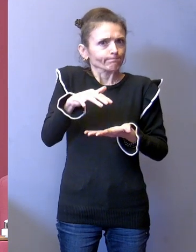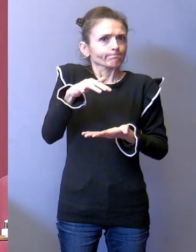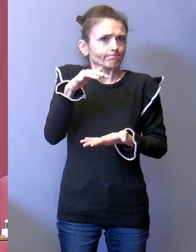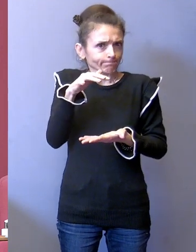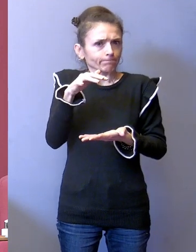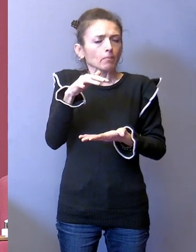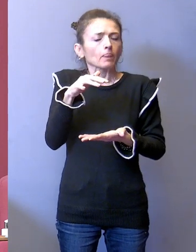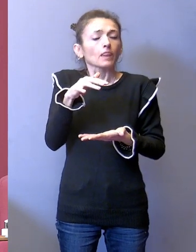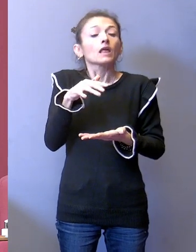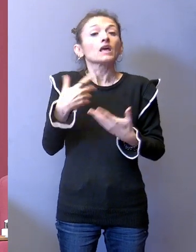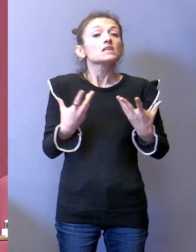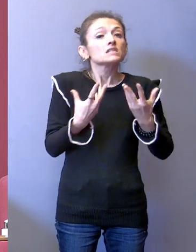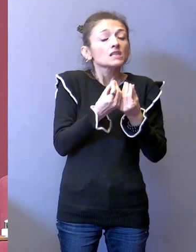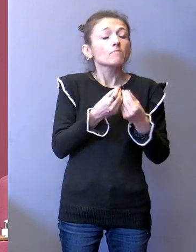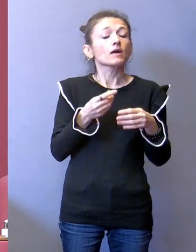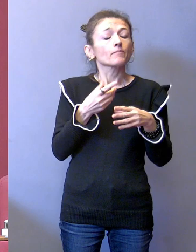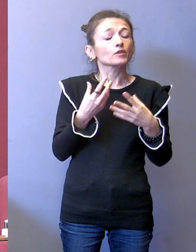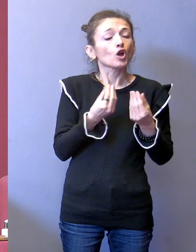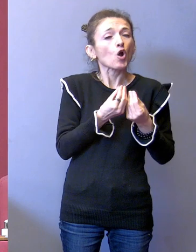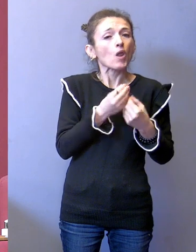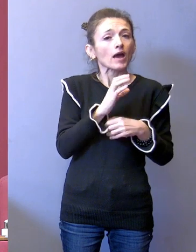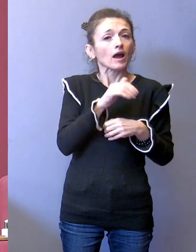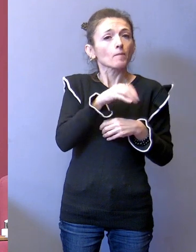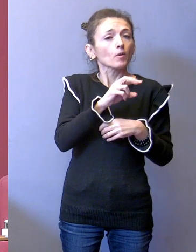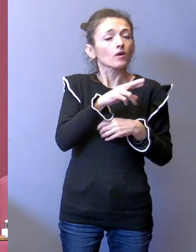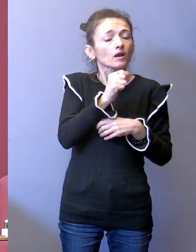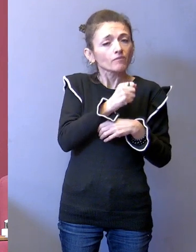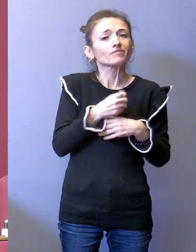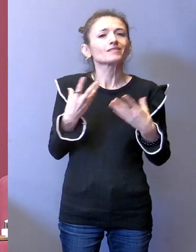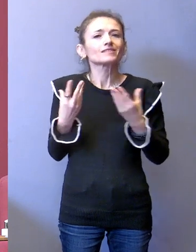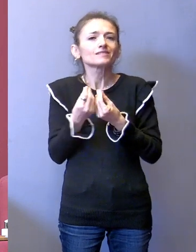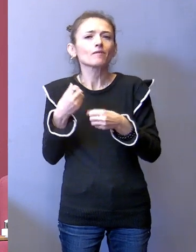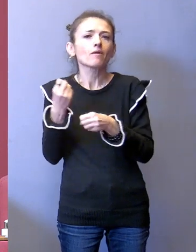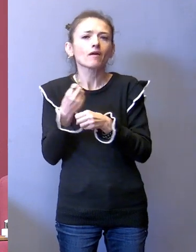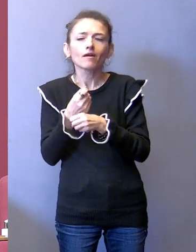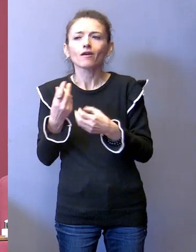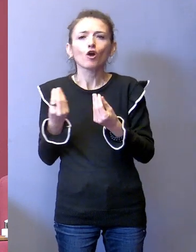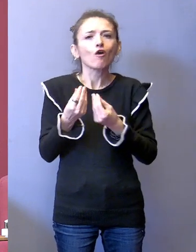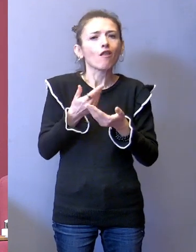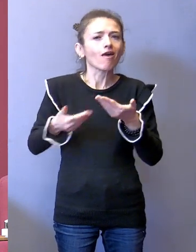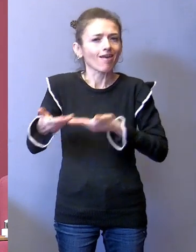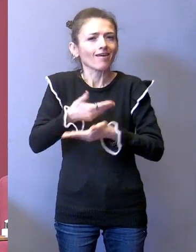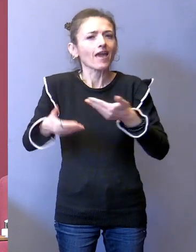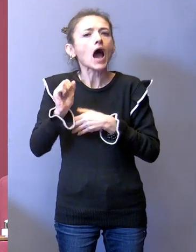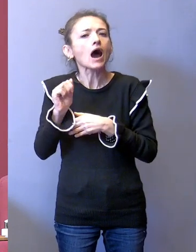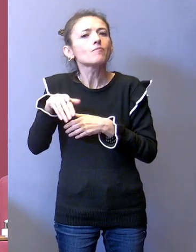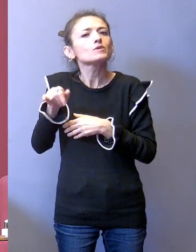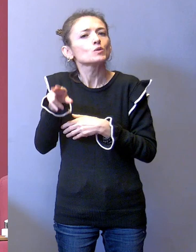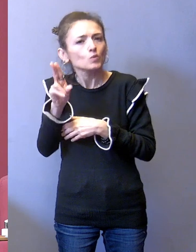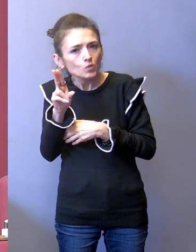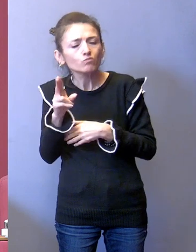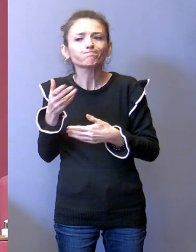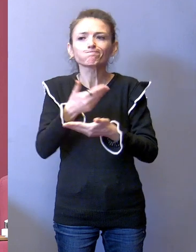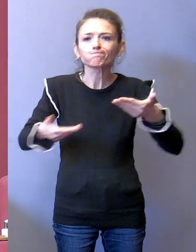insieme al collega Matteo campro stiamo lavorando anche con gli amici i colleghi di Amiu per cercare di trovare una soluzione che possa